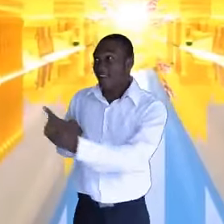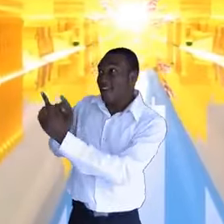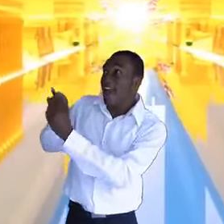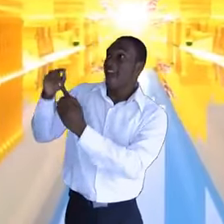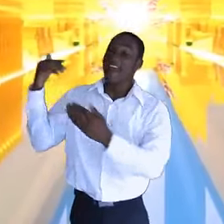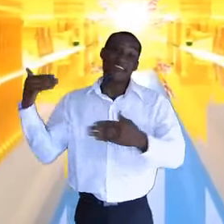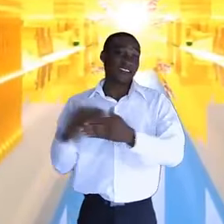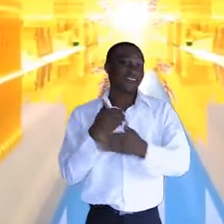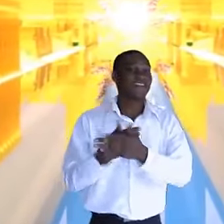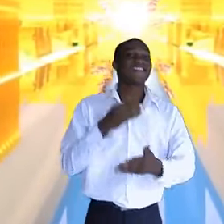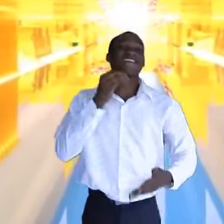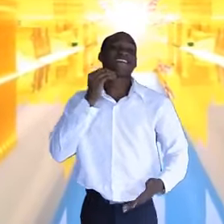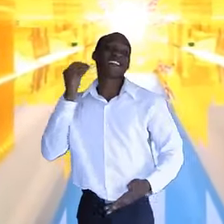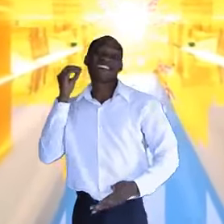nouvelle Jérusalem.